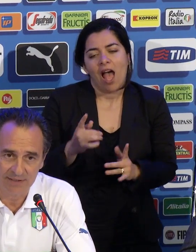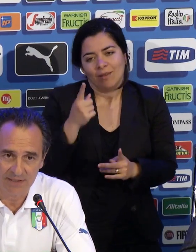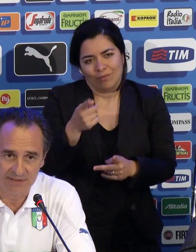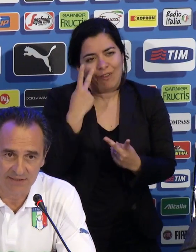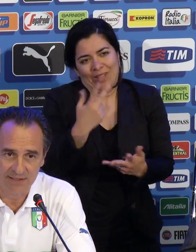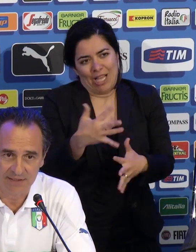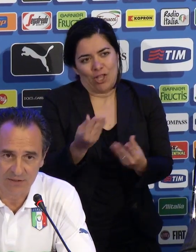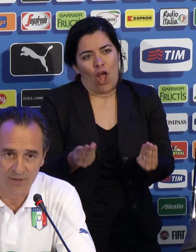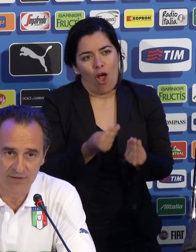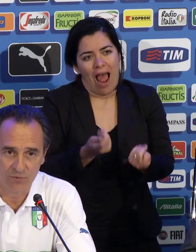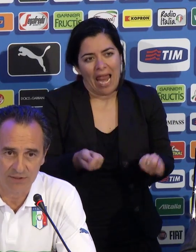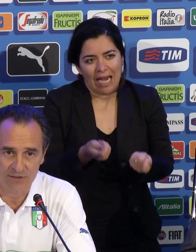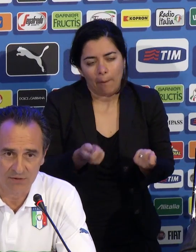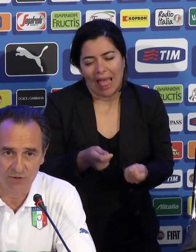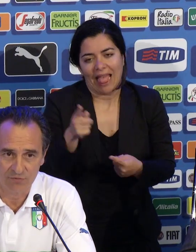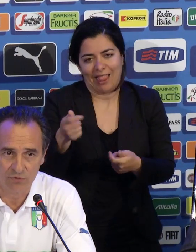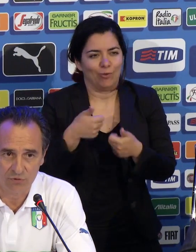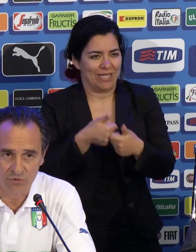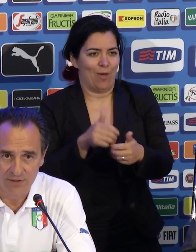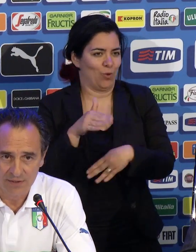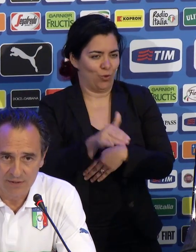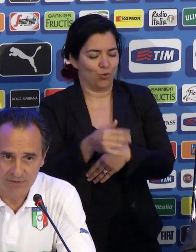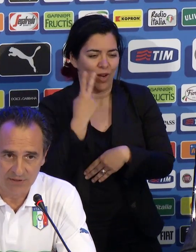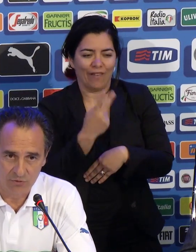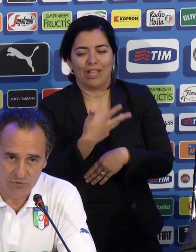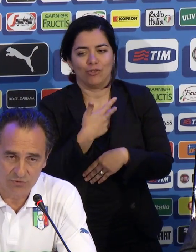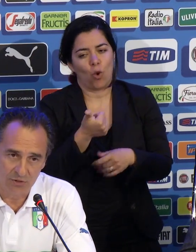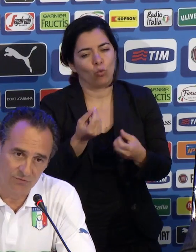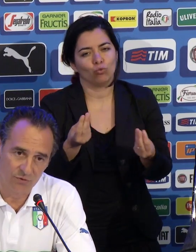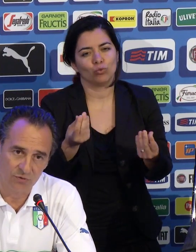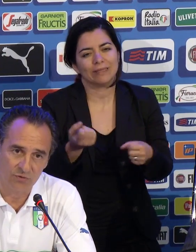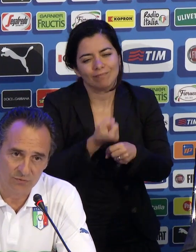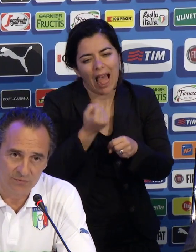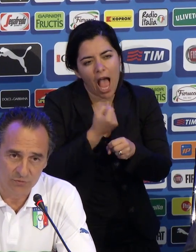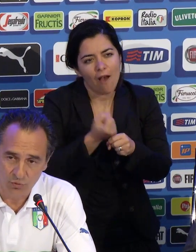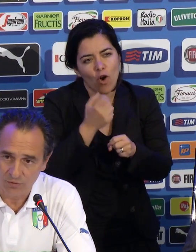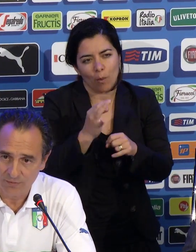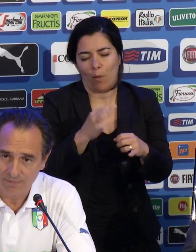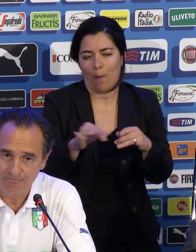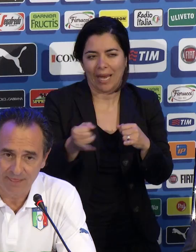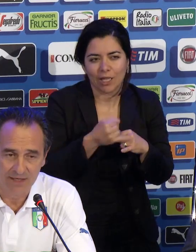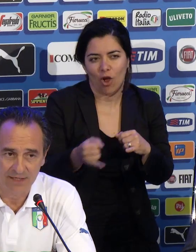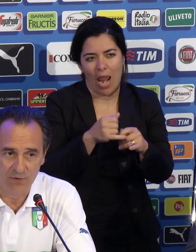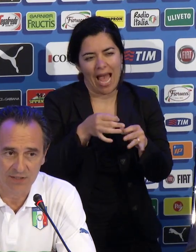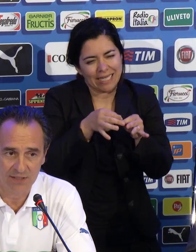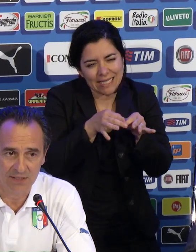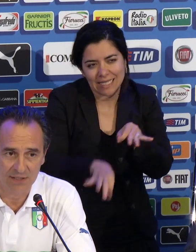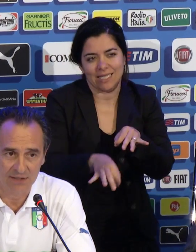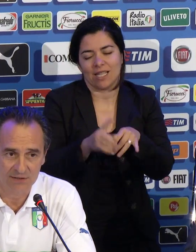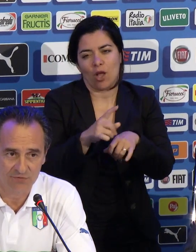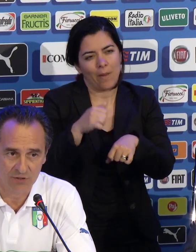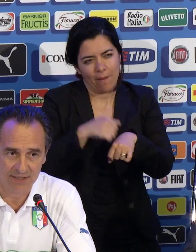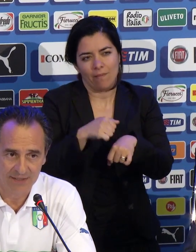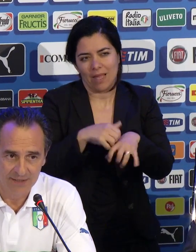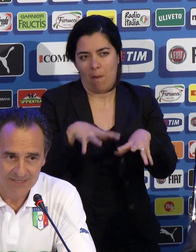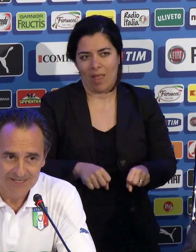agli allenamenti, li state seguendo, quindi c'è un lavoro meticoloso, c'è un lavoro duro e